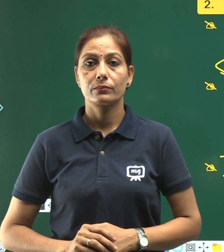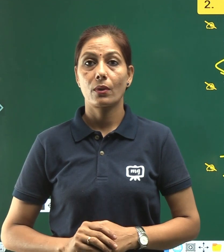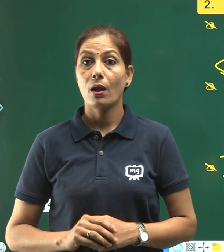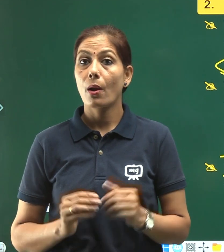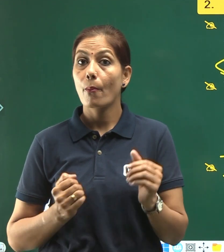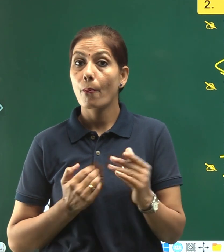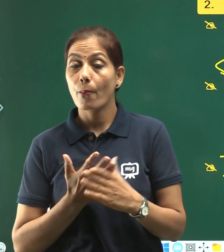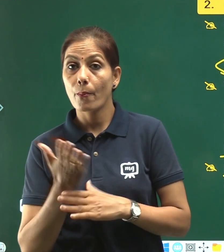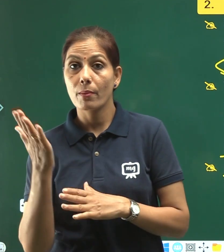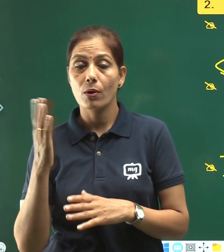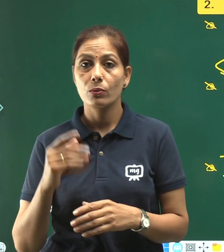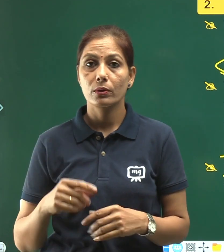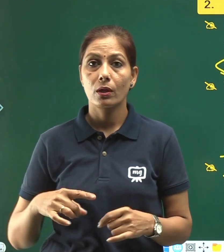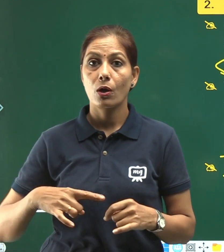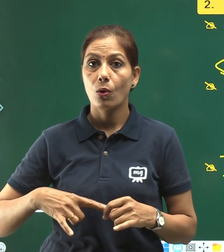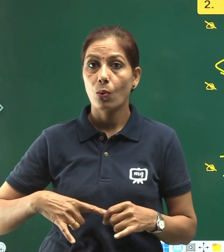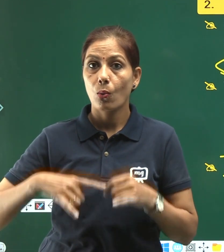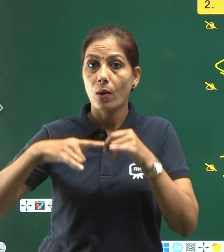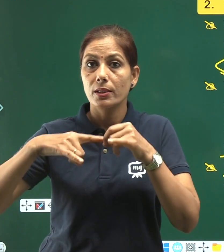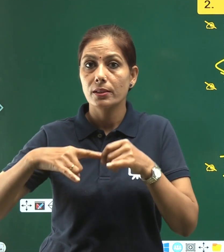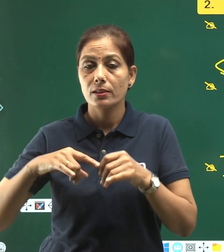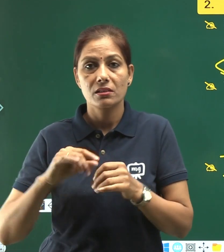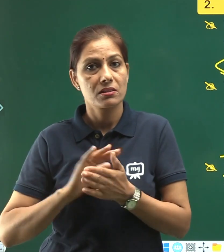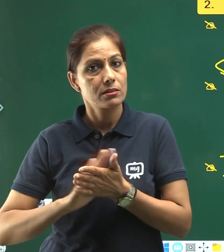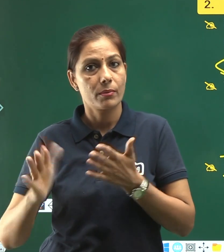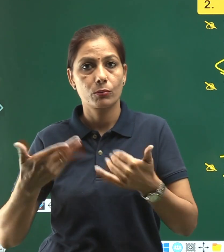प्रभावोत्पकता समाप्त हो जाती है,